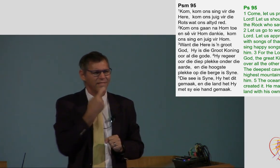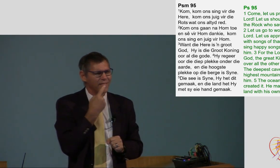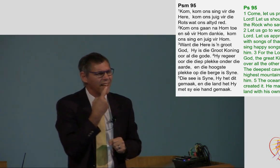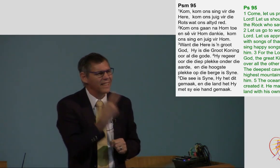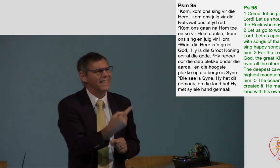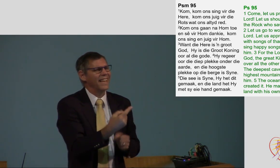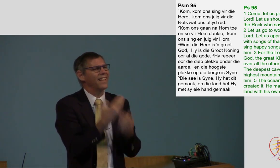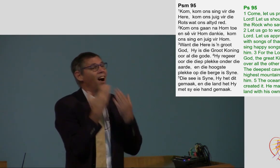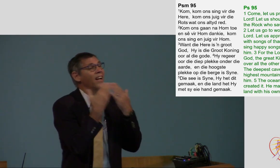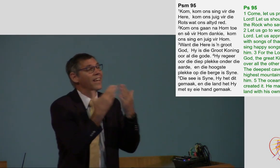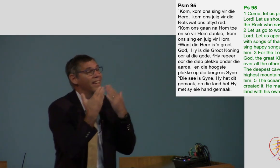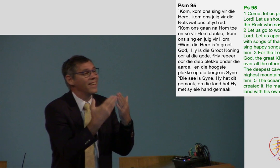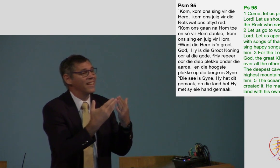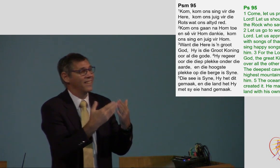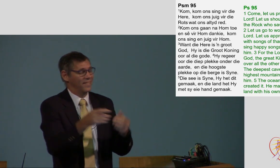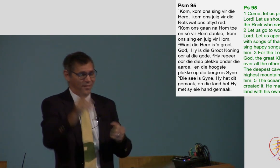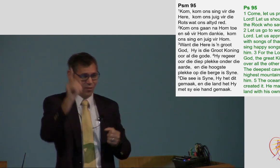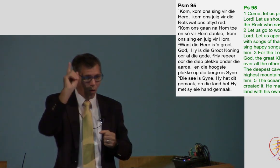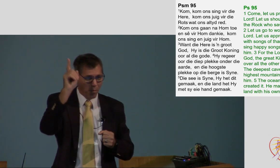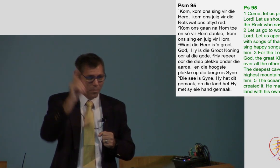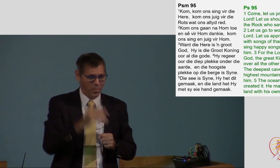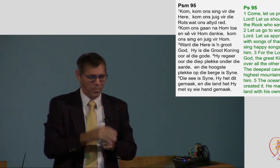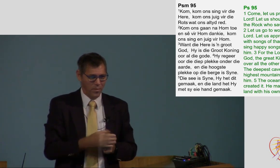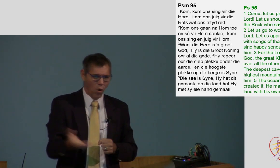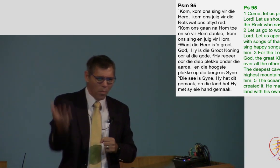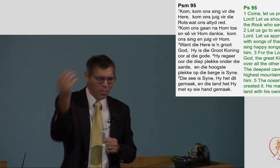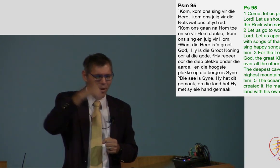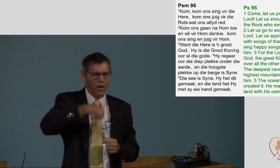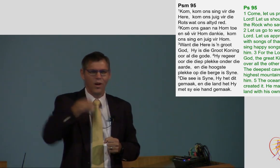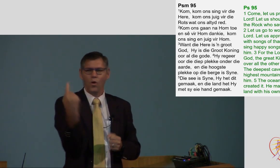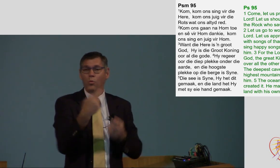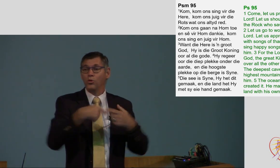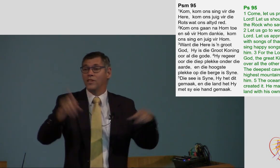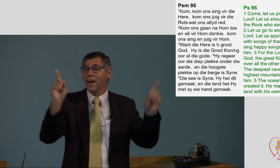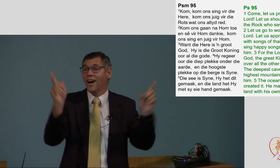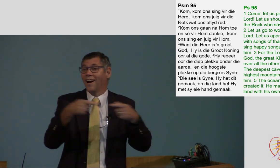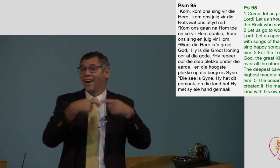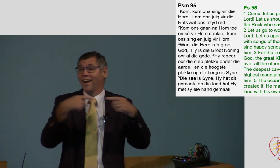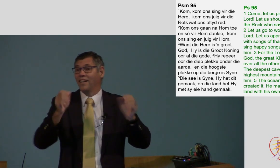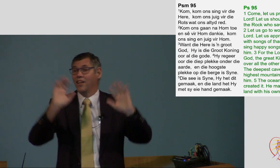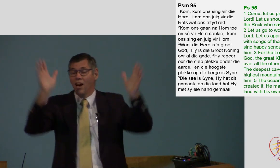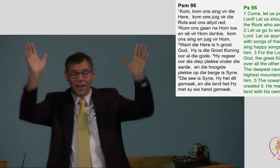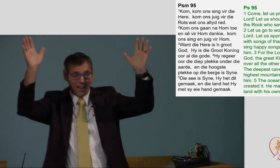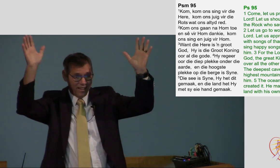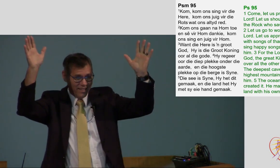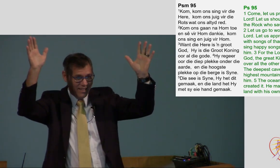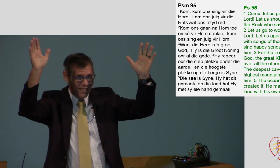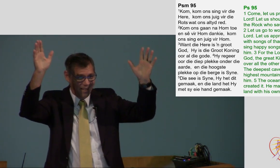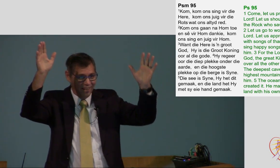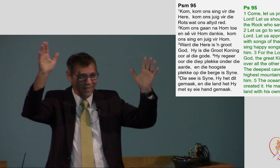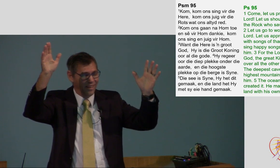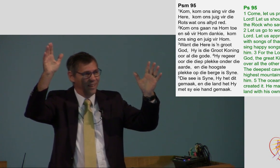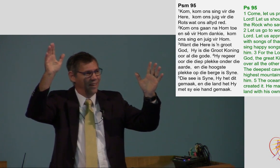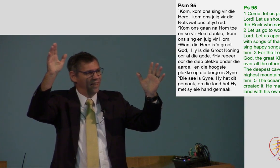kan sê dankie vir hom. Kom ons sing en juig vir